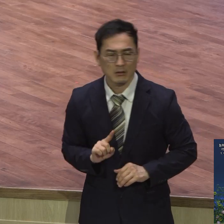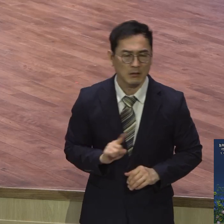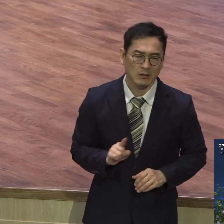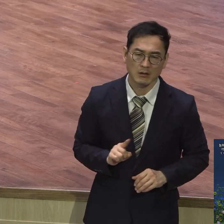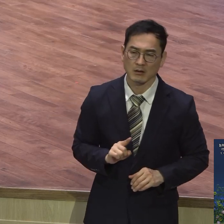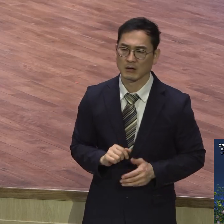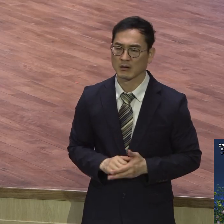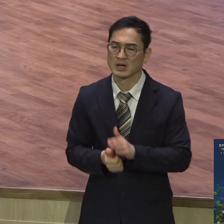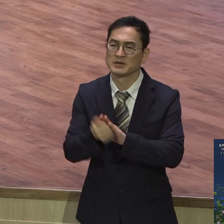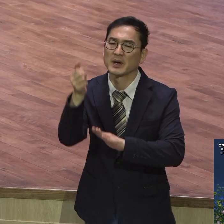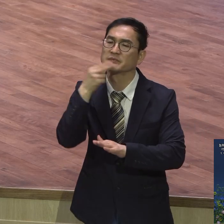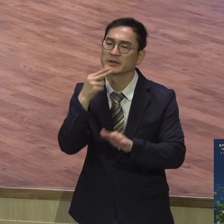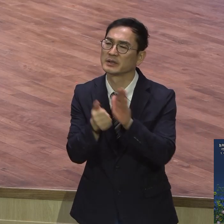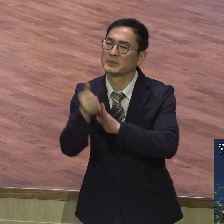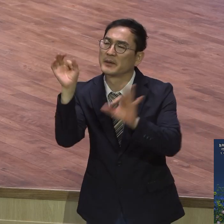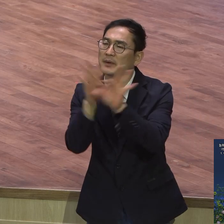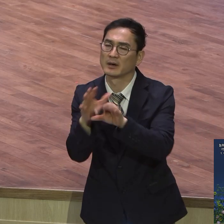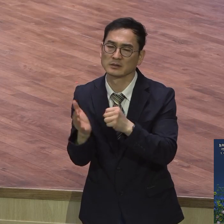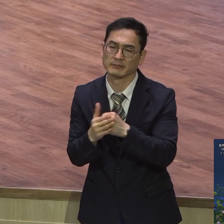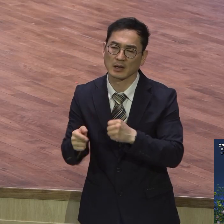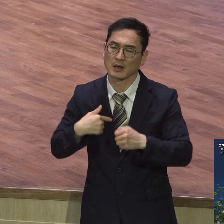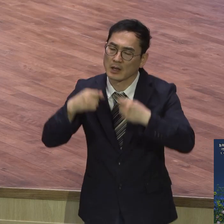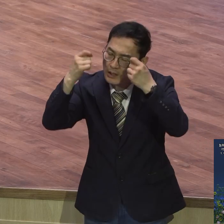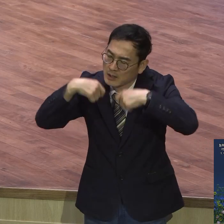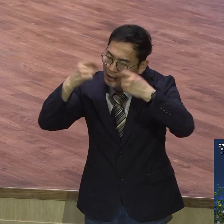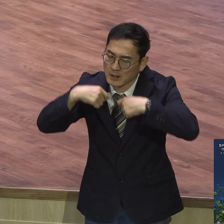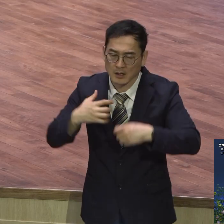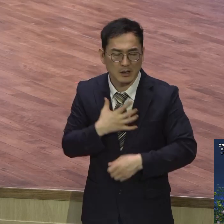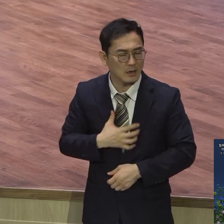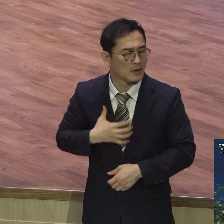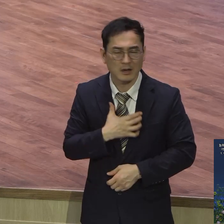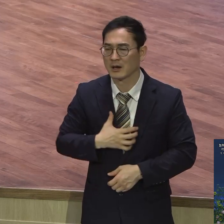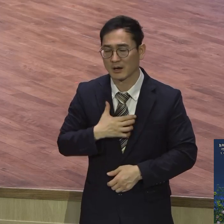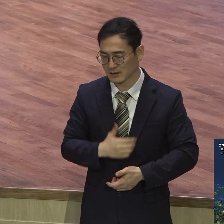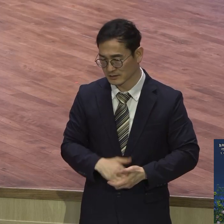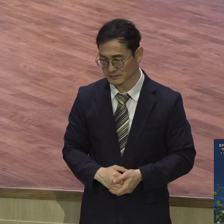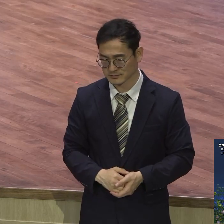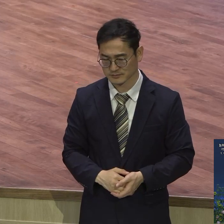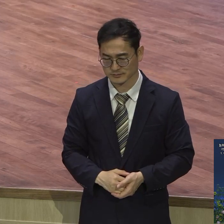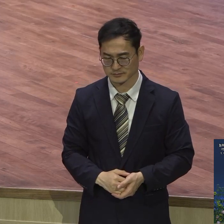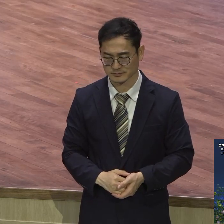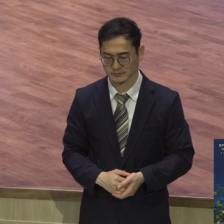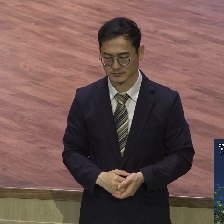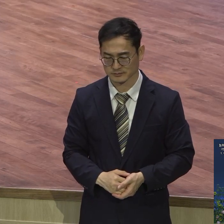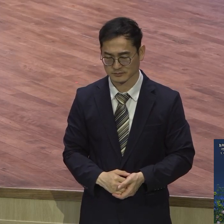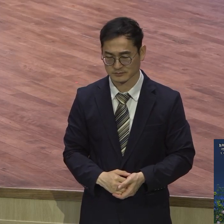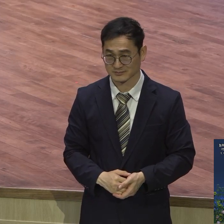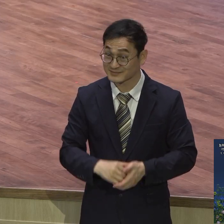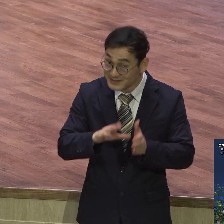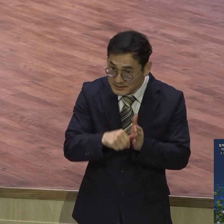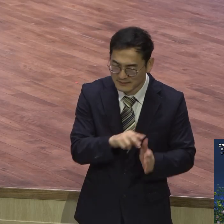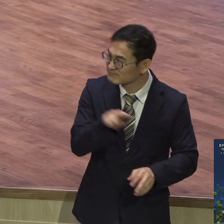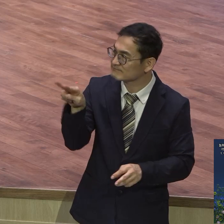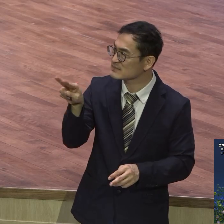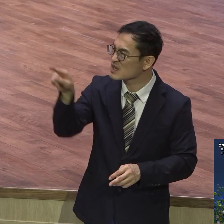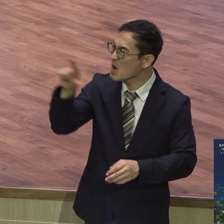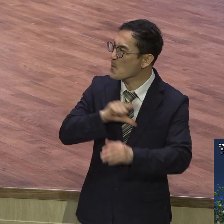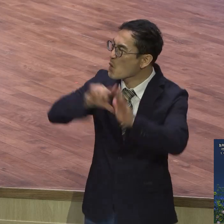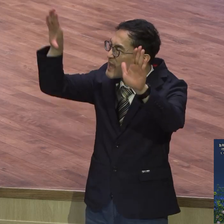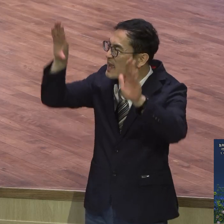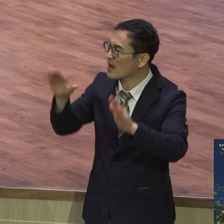전 이스라엘 백신들이 통곡하면서 뭐요? 모세와 아론을